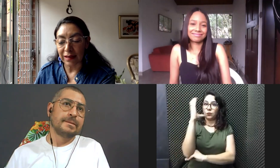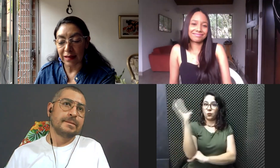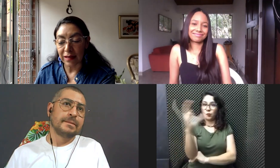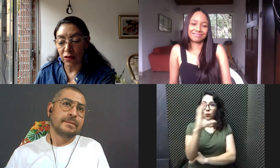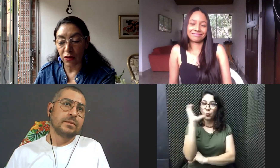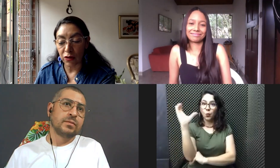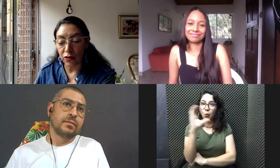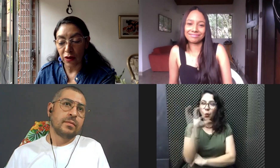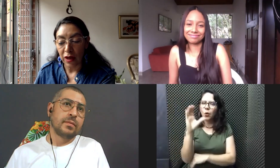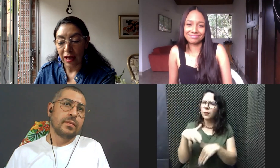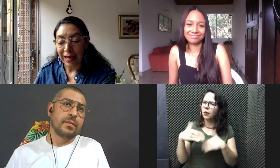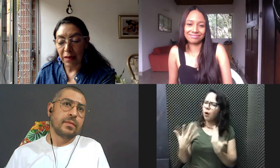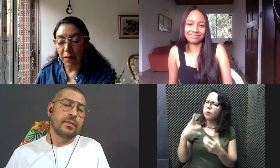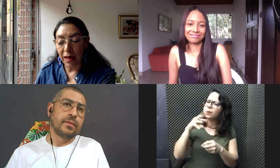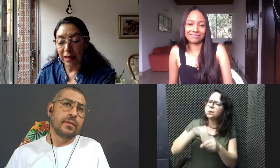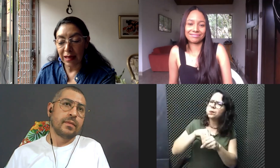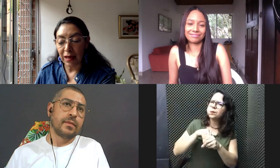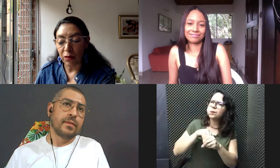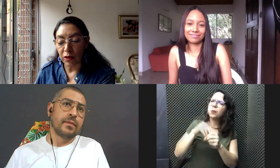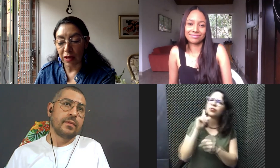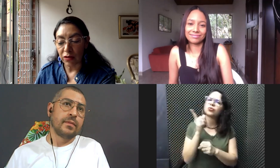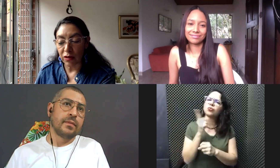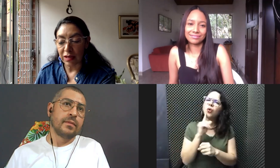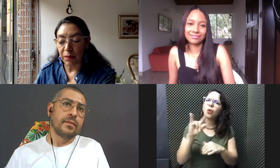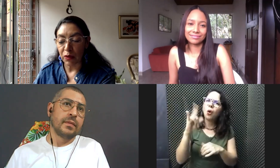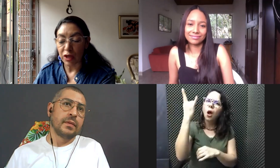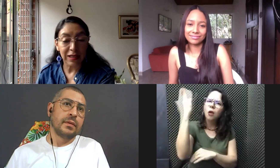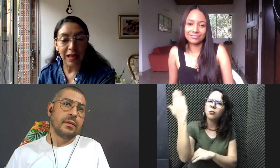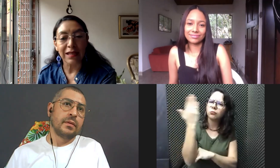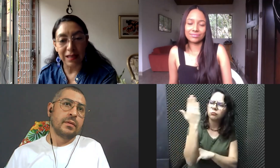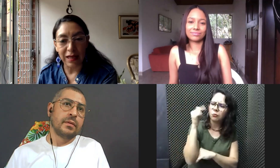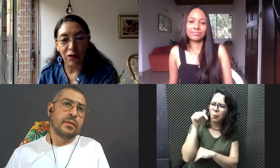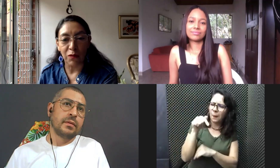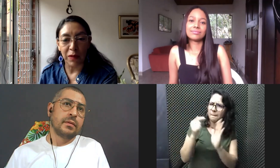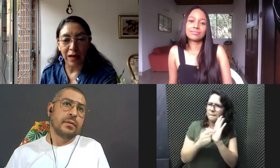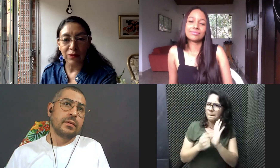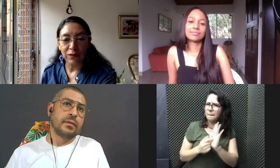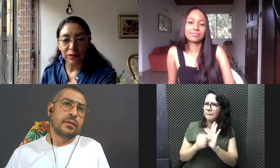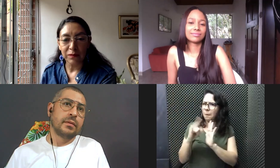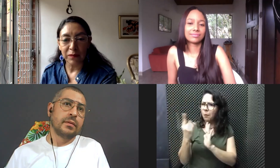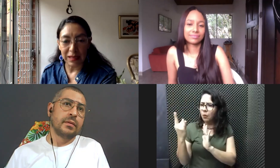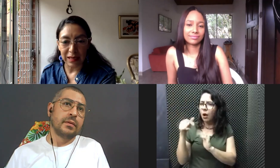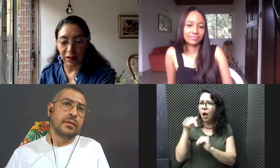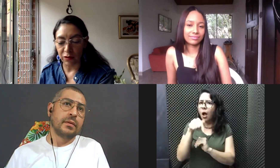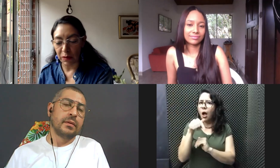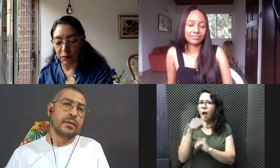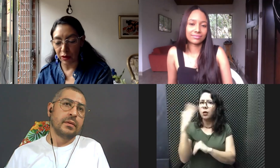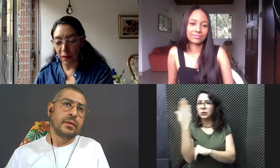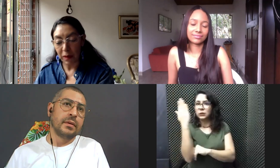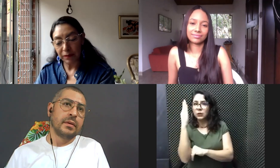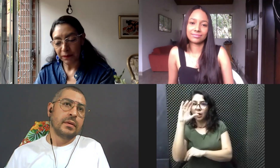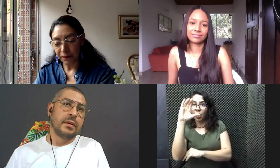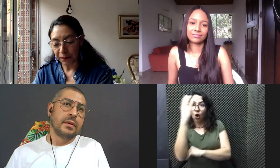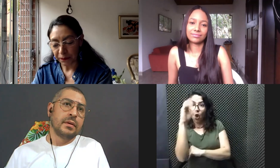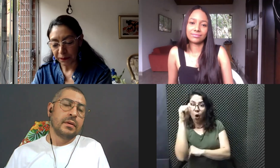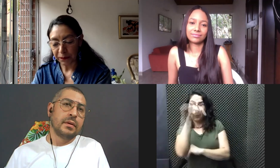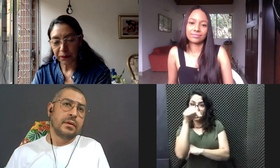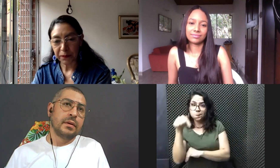y actrices sordos? ¿Qué imagen de la comunidad sorda se proyecta en el cine colombiano? Para seguir con el mismo tema.